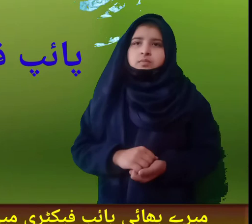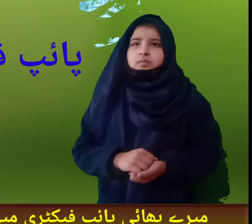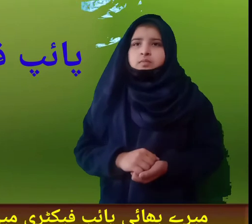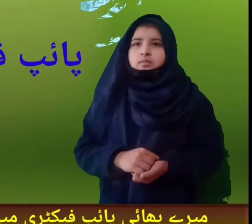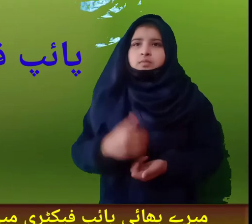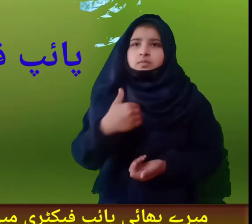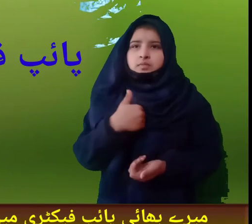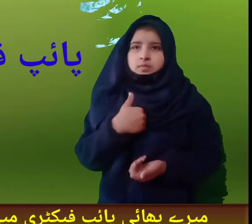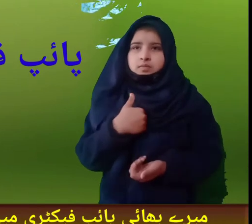मेरे